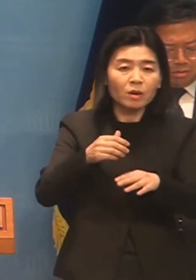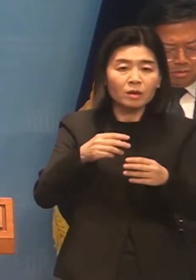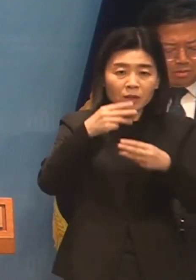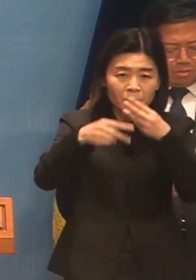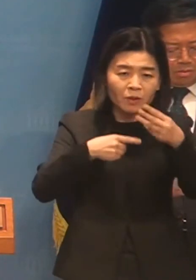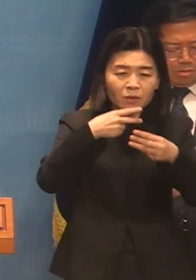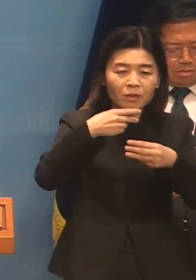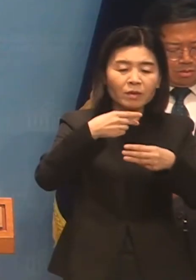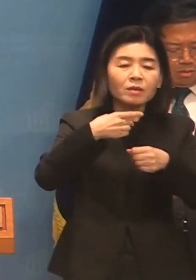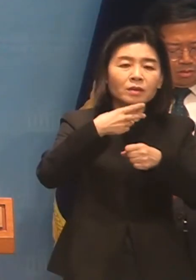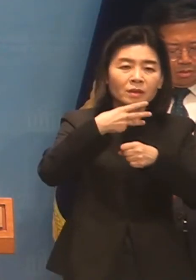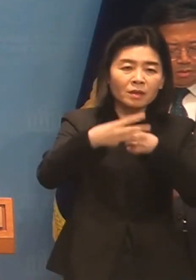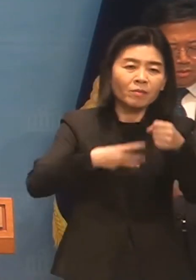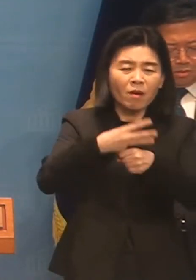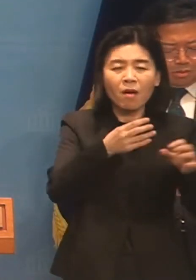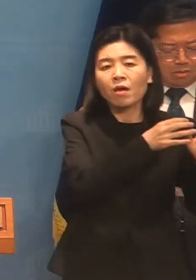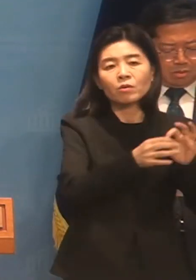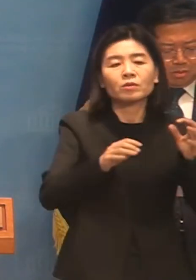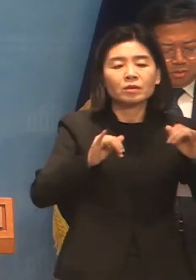키워왔다.